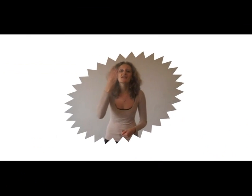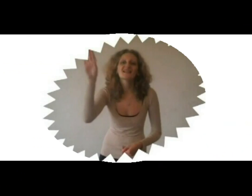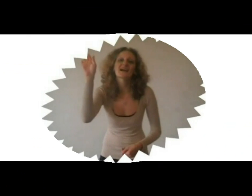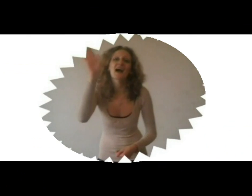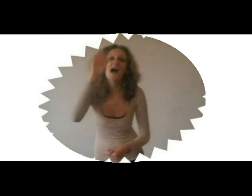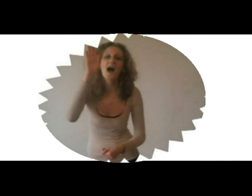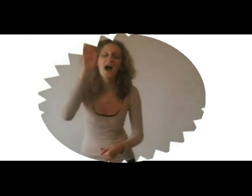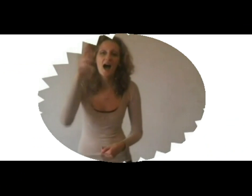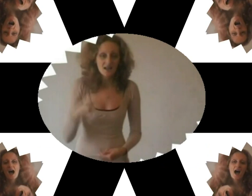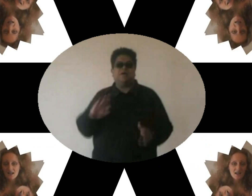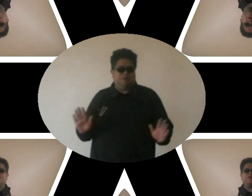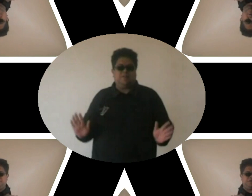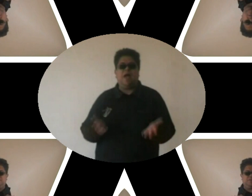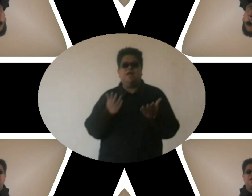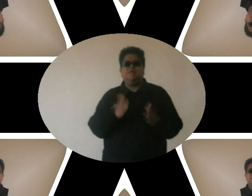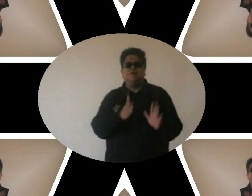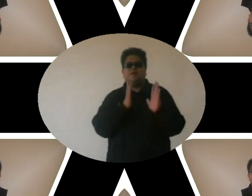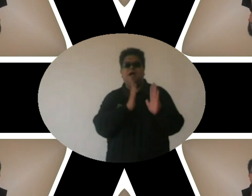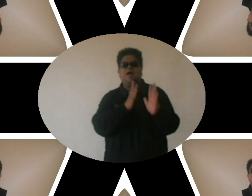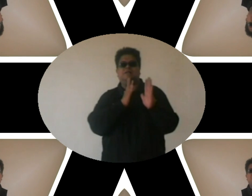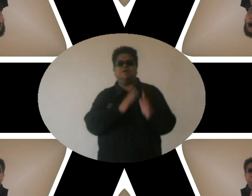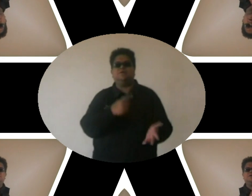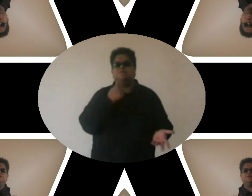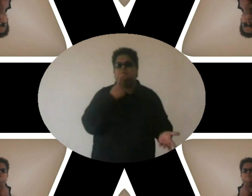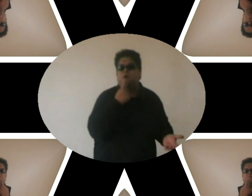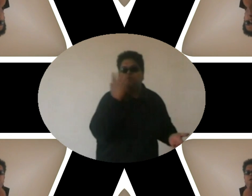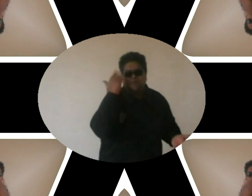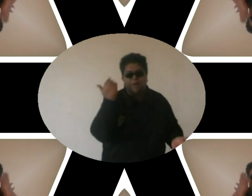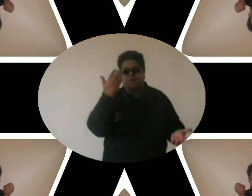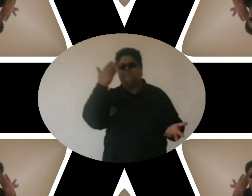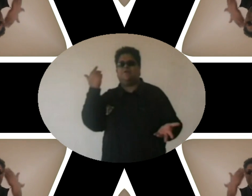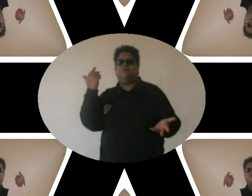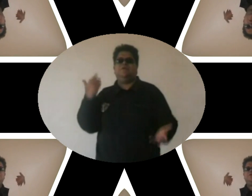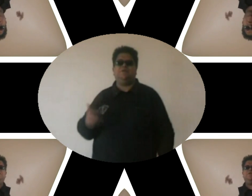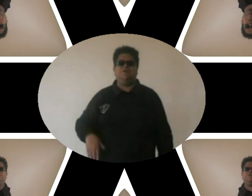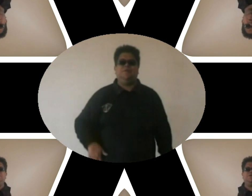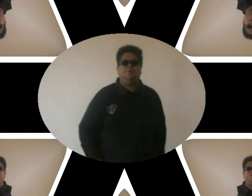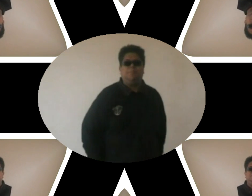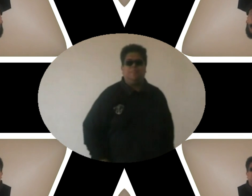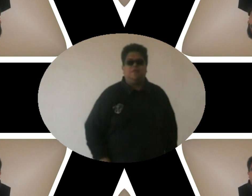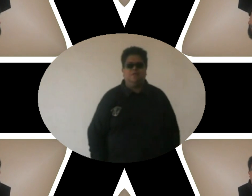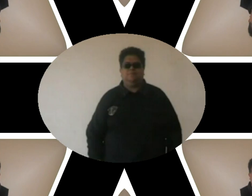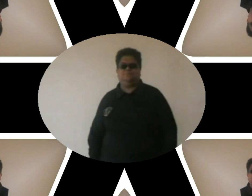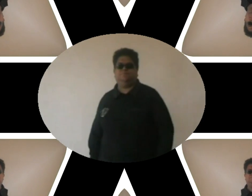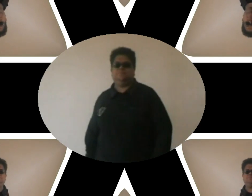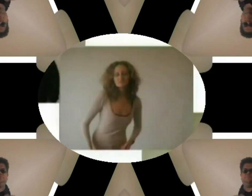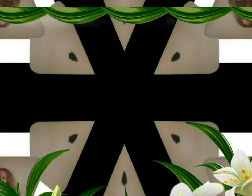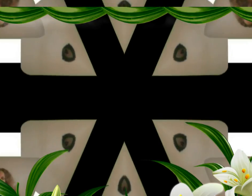Махни с ръка и дай нататък злото забрави.